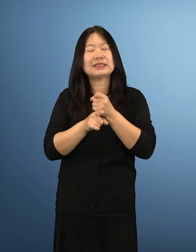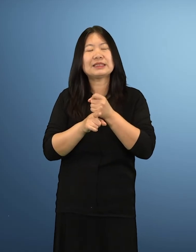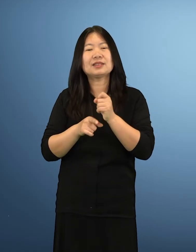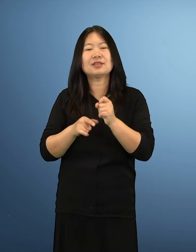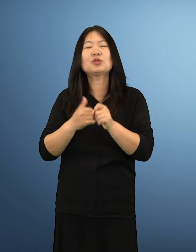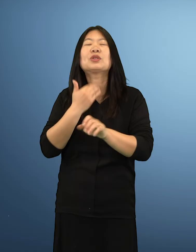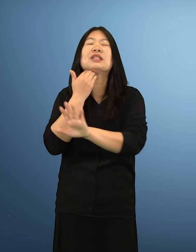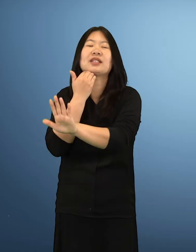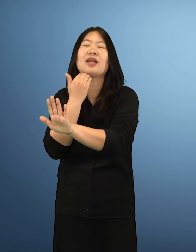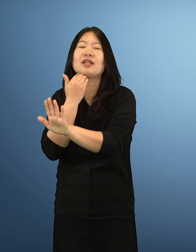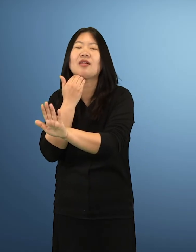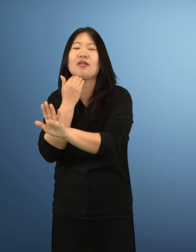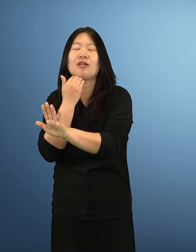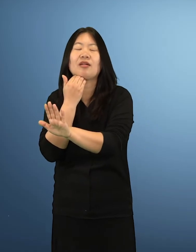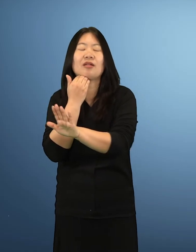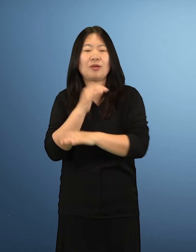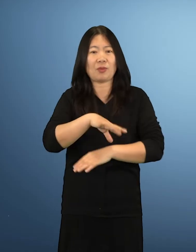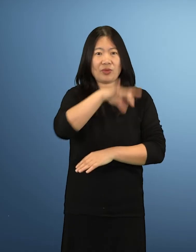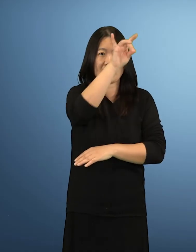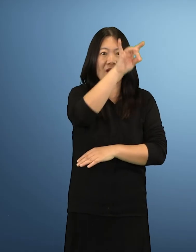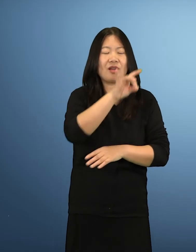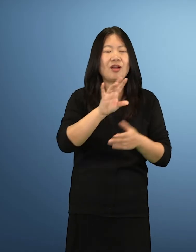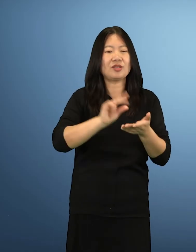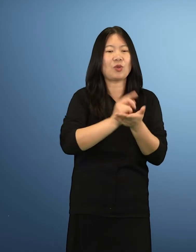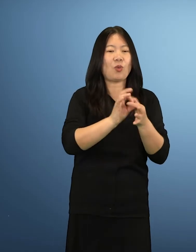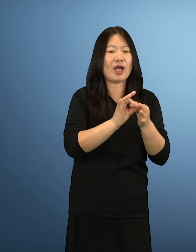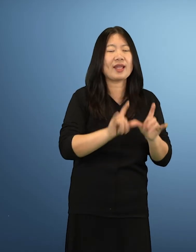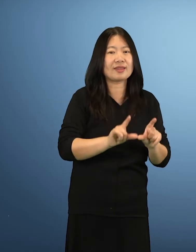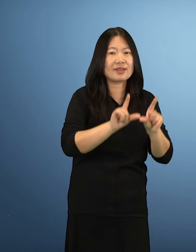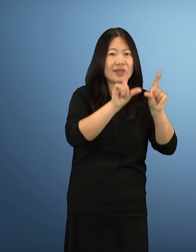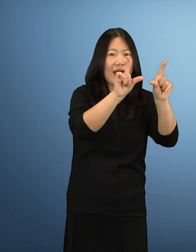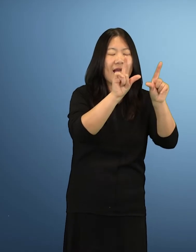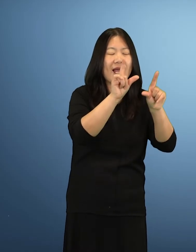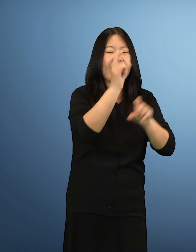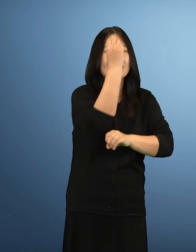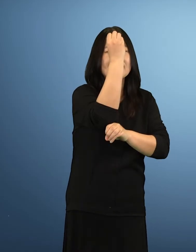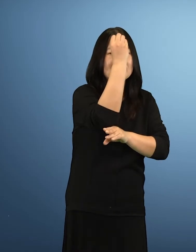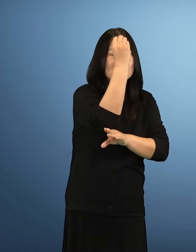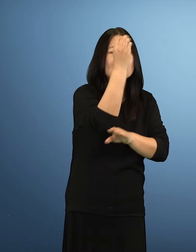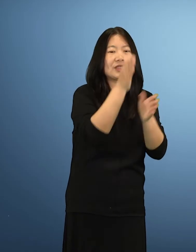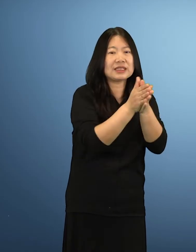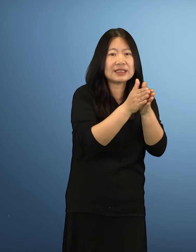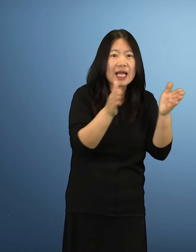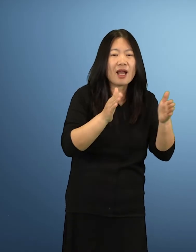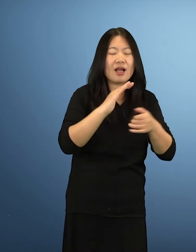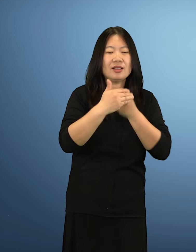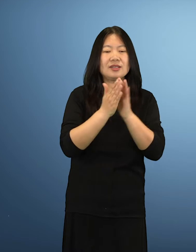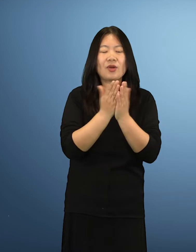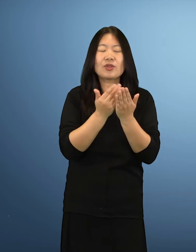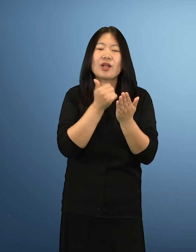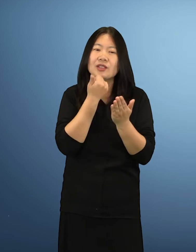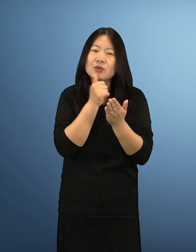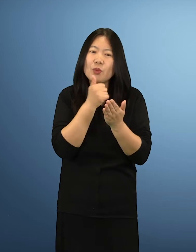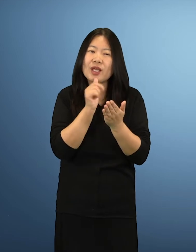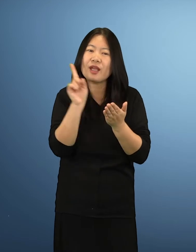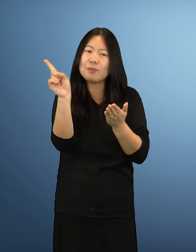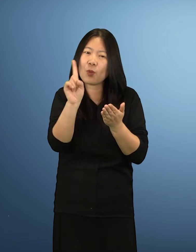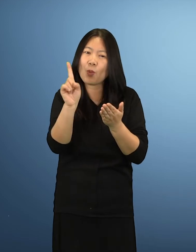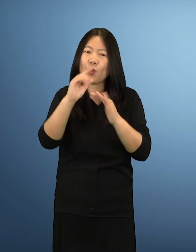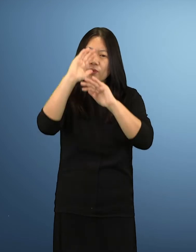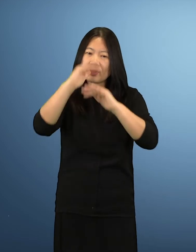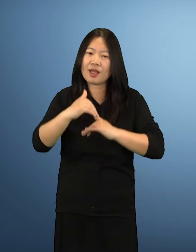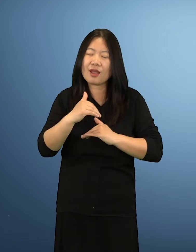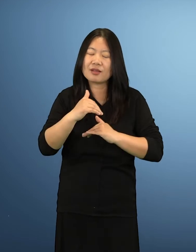후에 소개를 하기로 하고, 여호와의 날을 기준으로 성경은 어떻게 소개를 했나